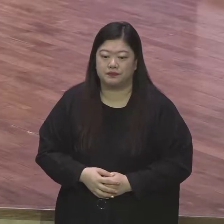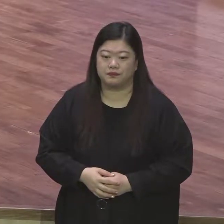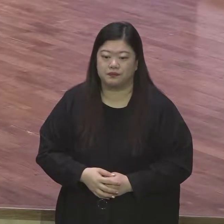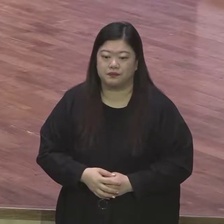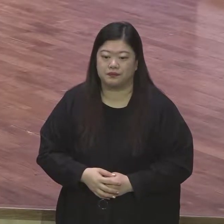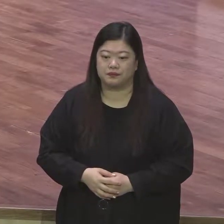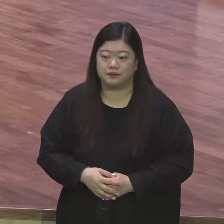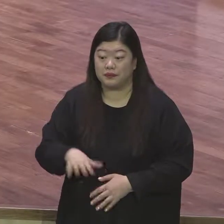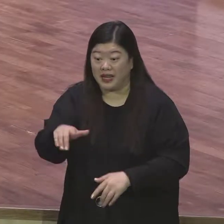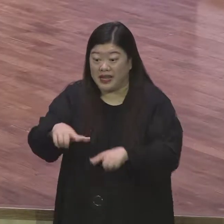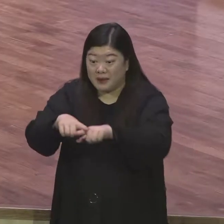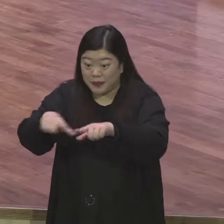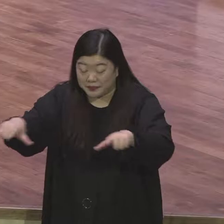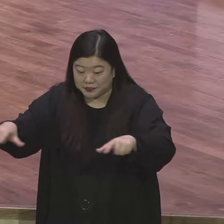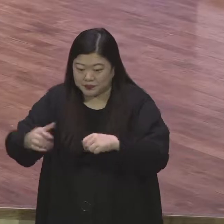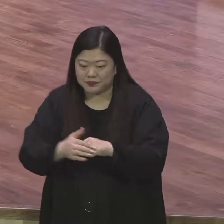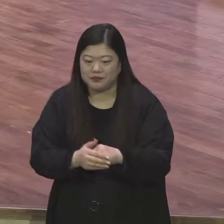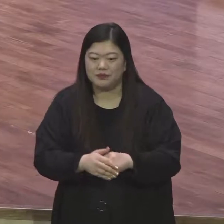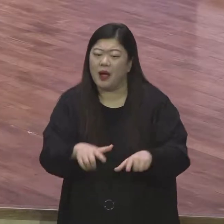일반 교단은요,